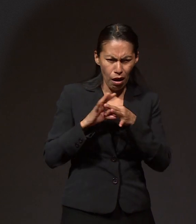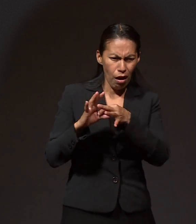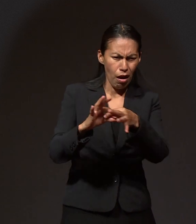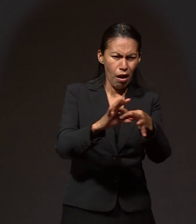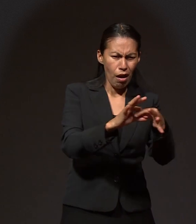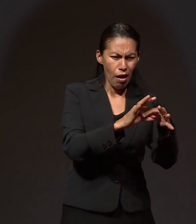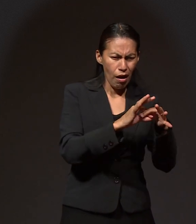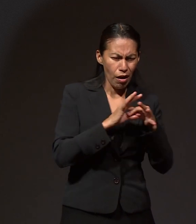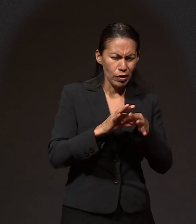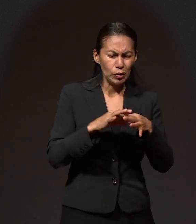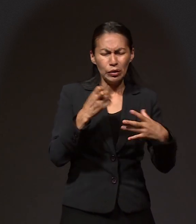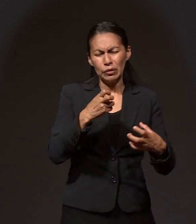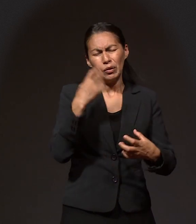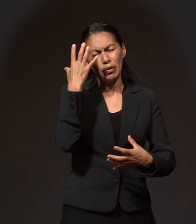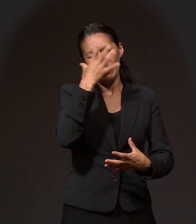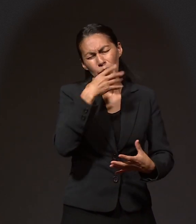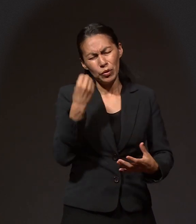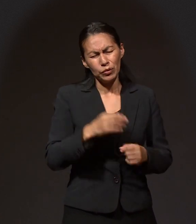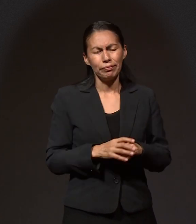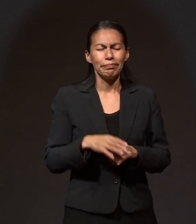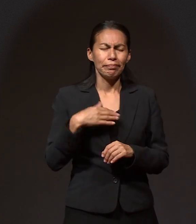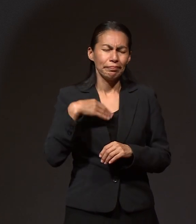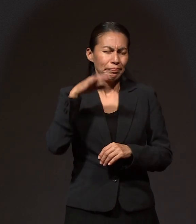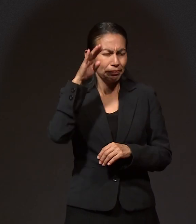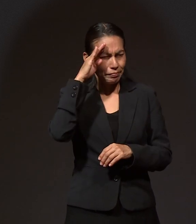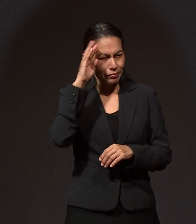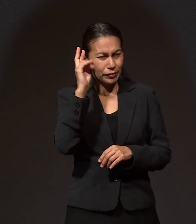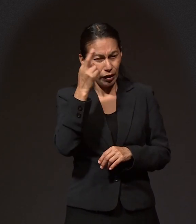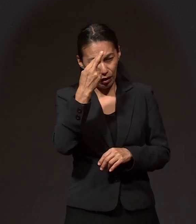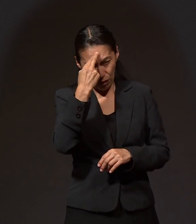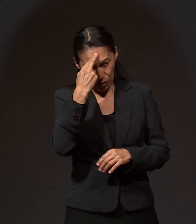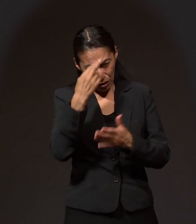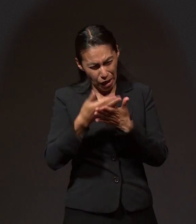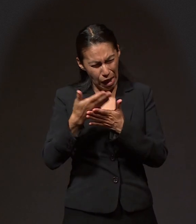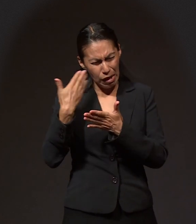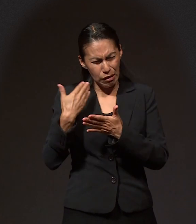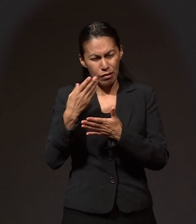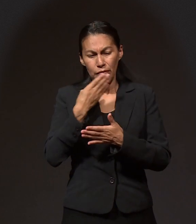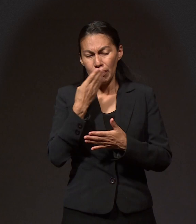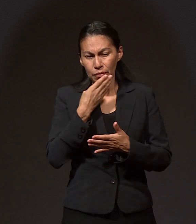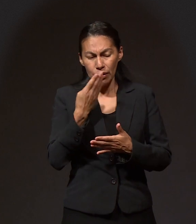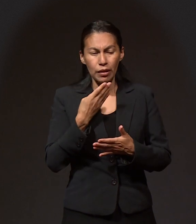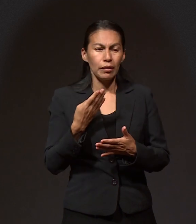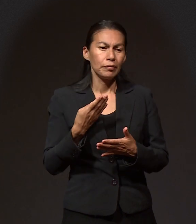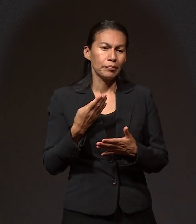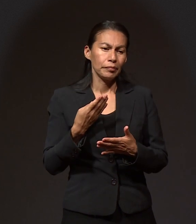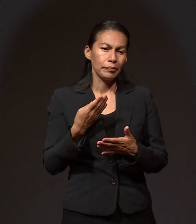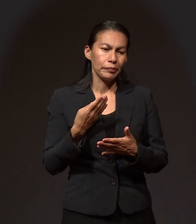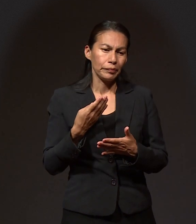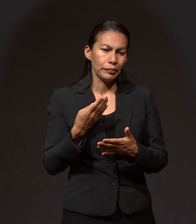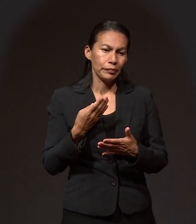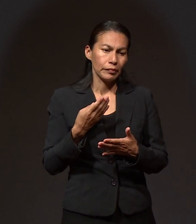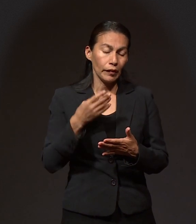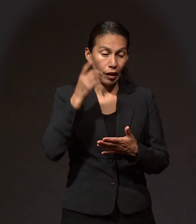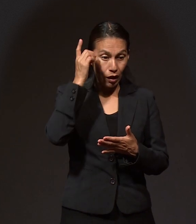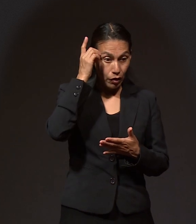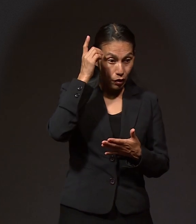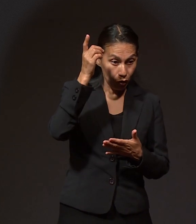dice, redes, cadenas. Eso me hace recordar, por ejemplo, un episodio de la Biblia donde